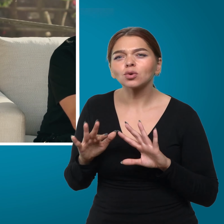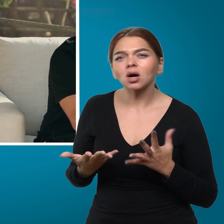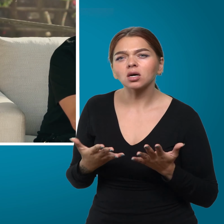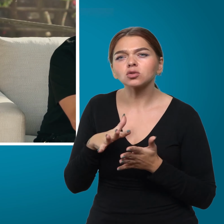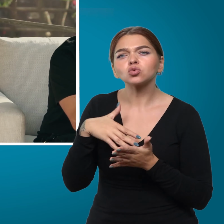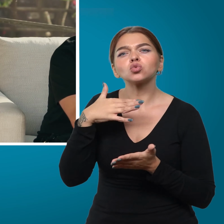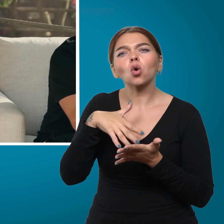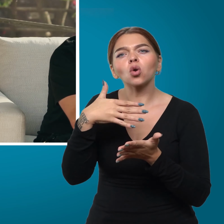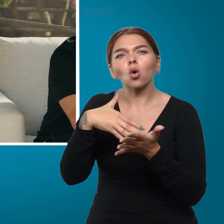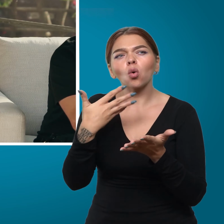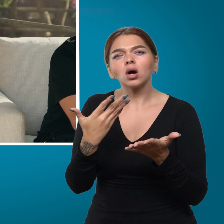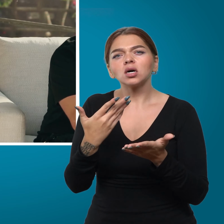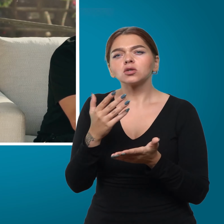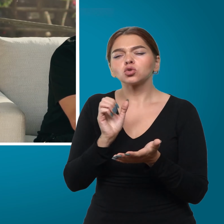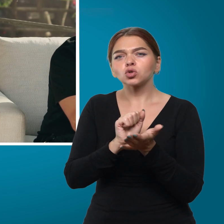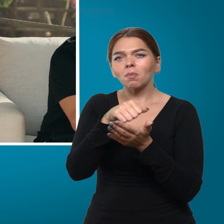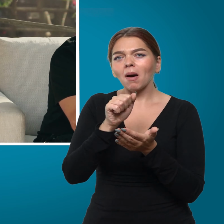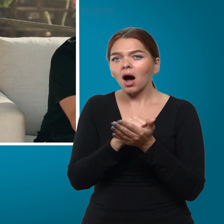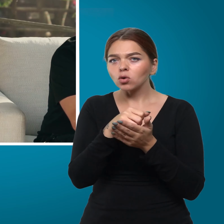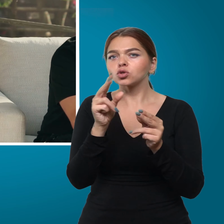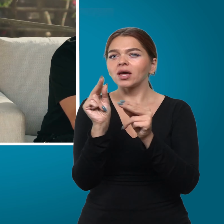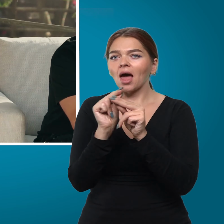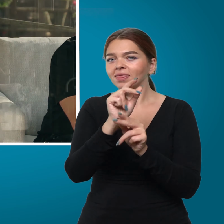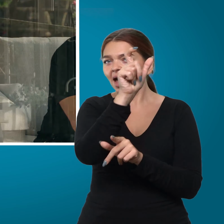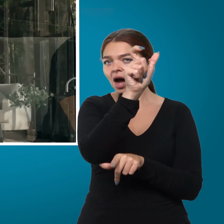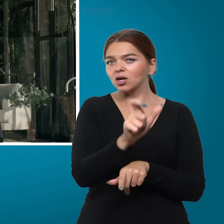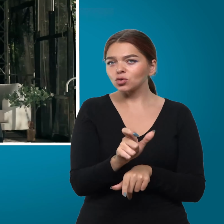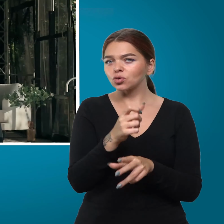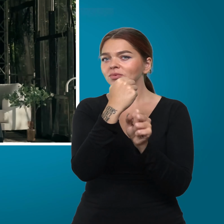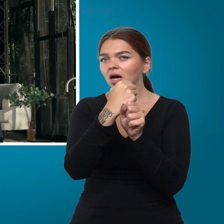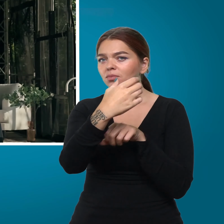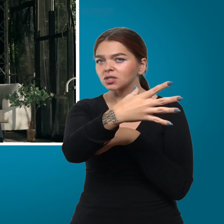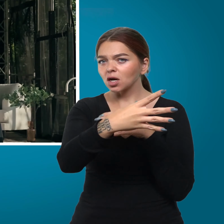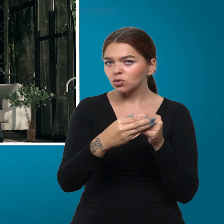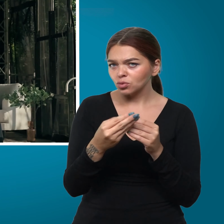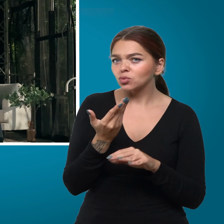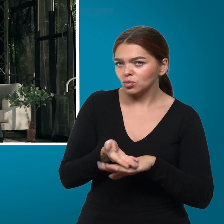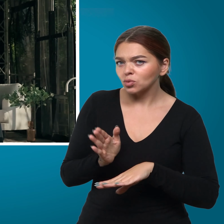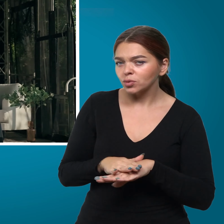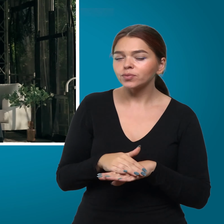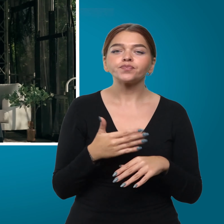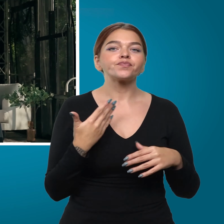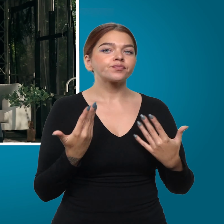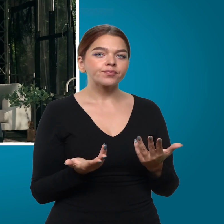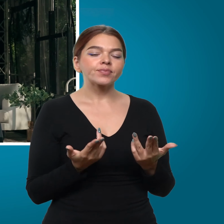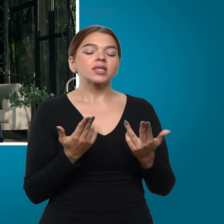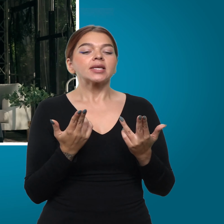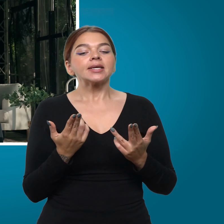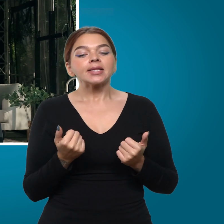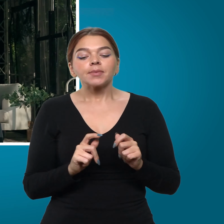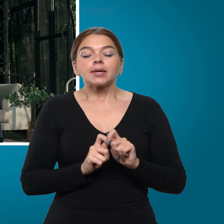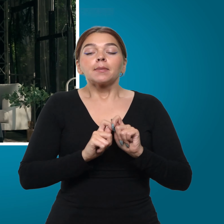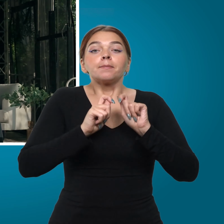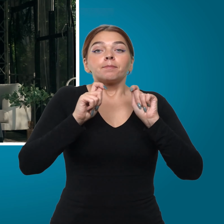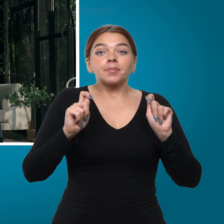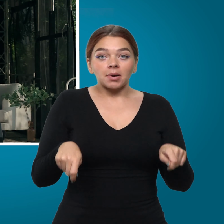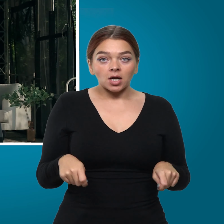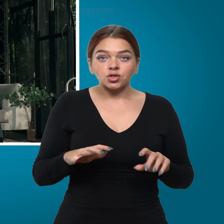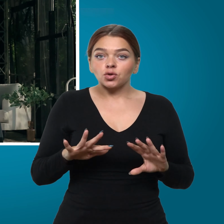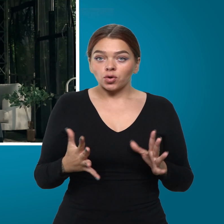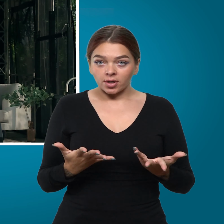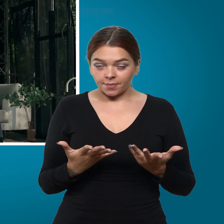padės, bet realybė yra kitokia. O kokia ta realybė, man labai smalsu ir baisu net klausytis, kas ten tokio sudėtingo